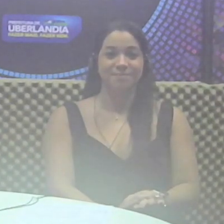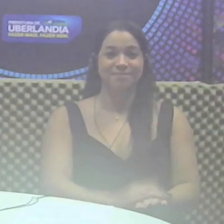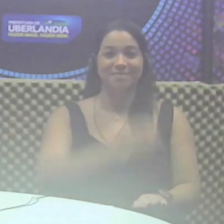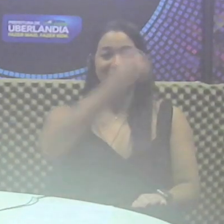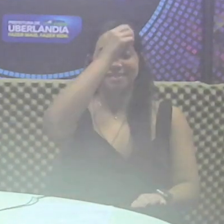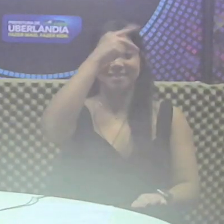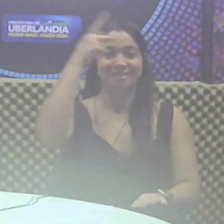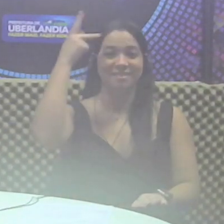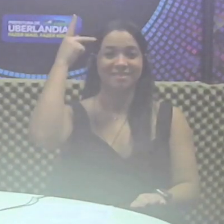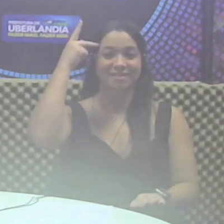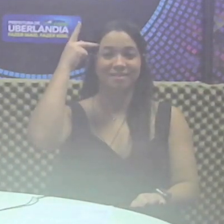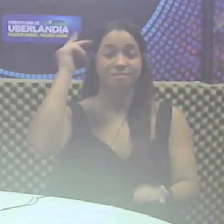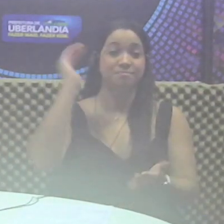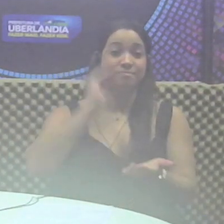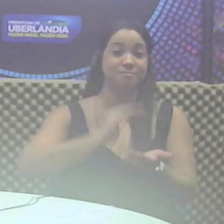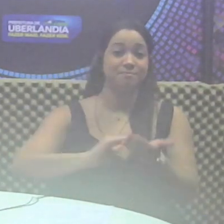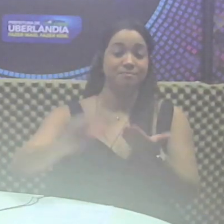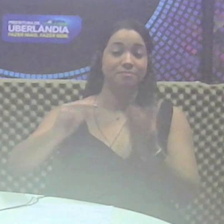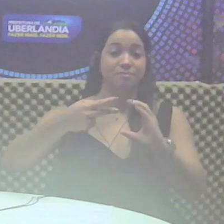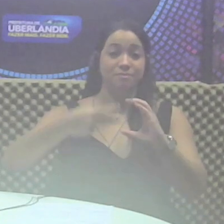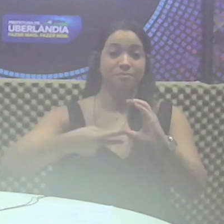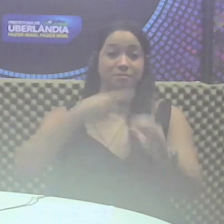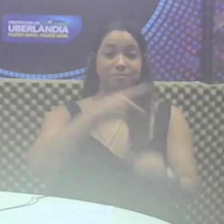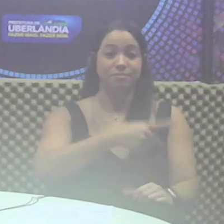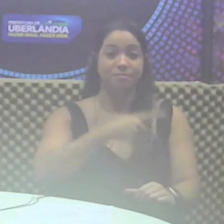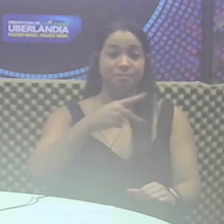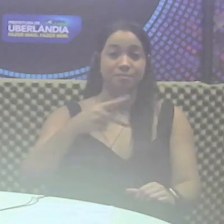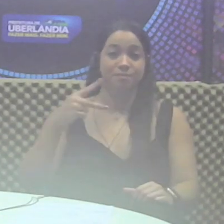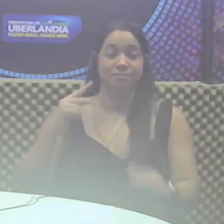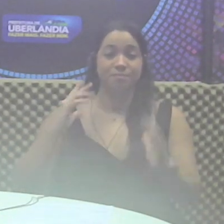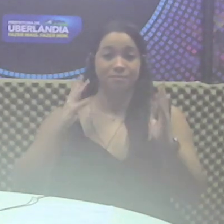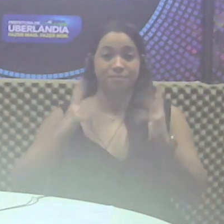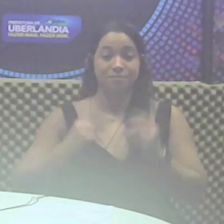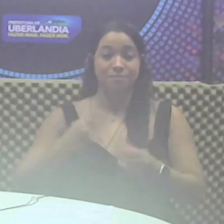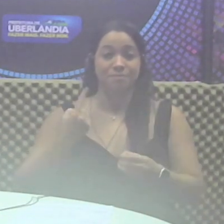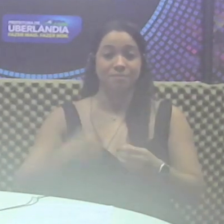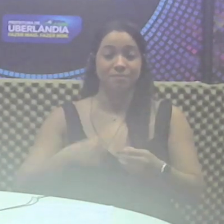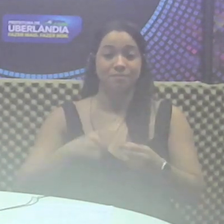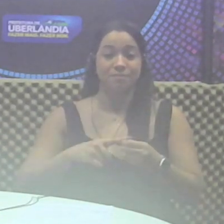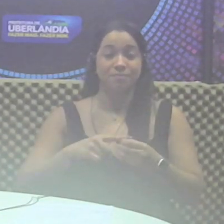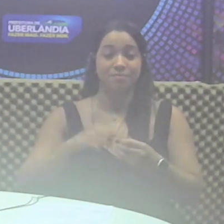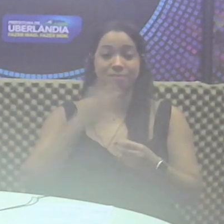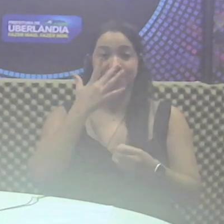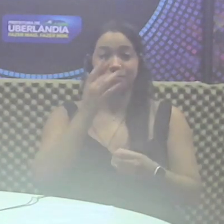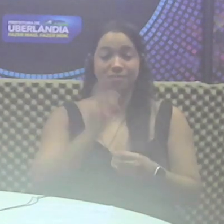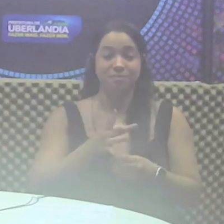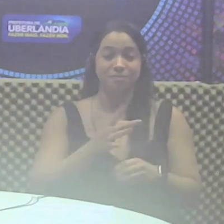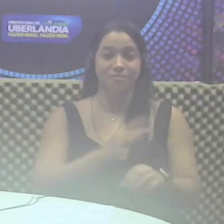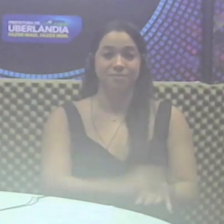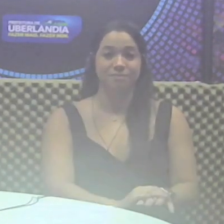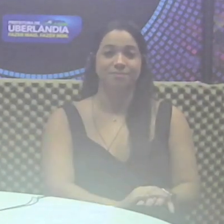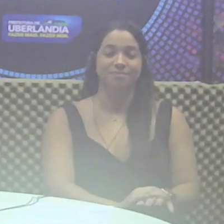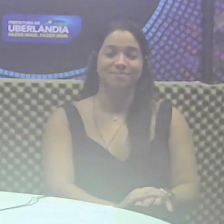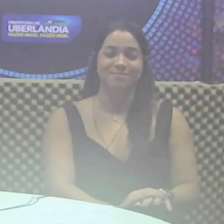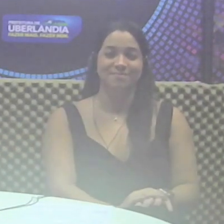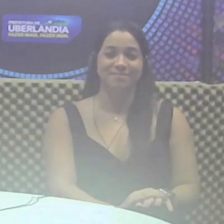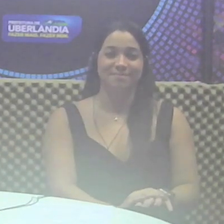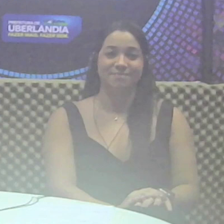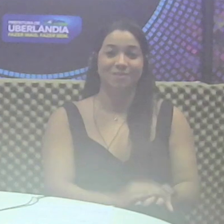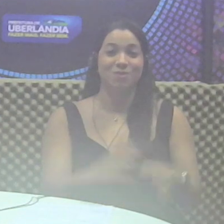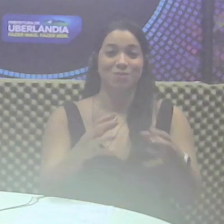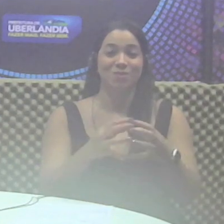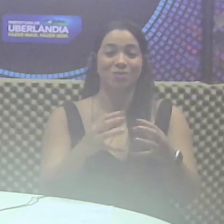Prefeitura envia à Câmara o projeto da PPP da limpeza urbana e manejo de resíduos sólidos. Banda